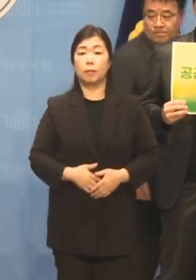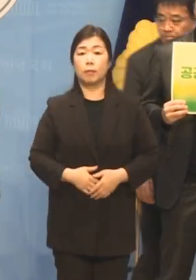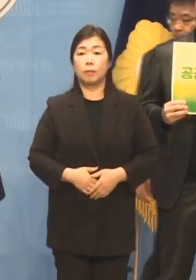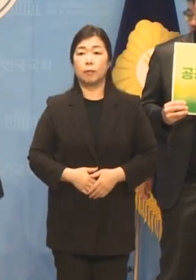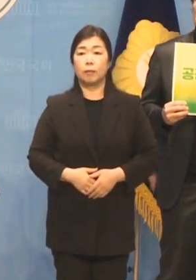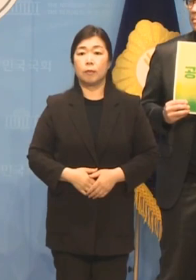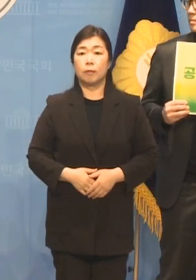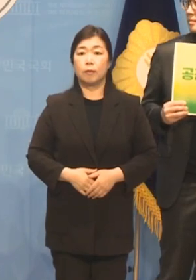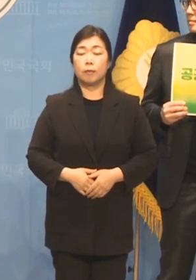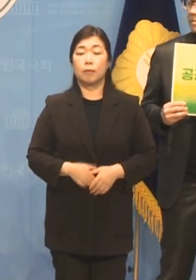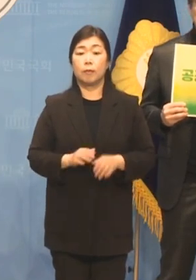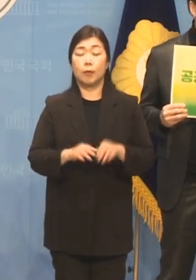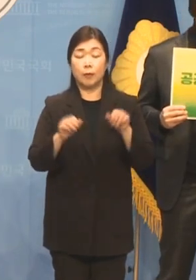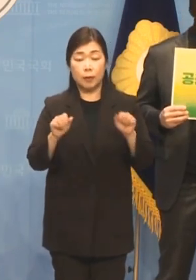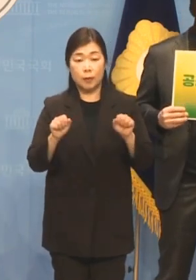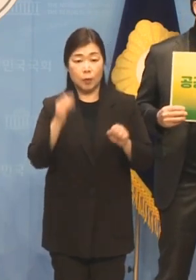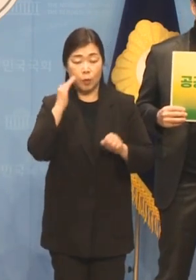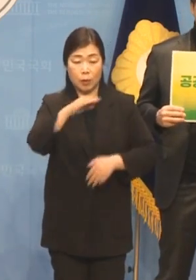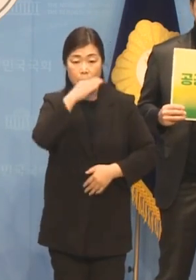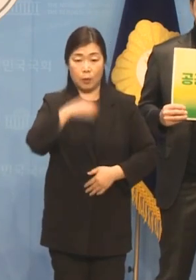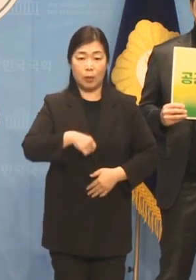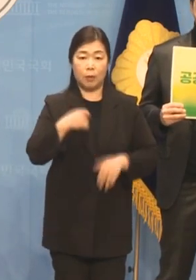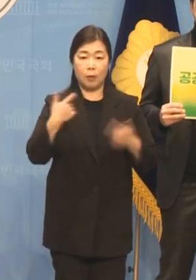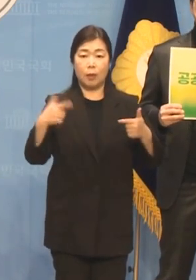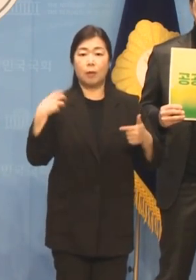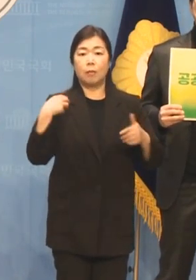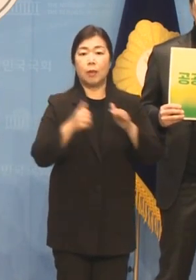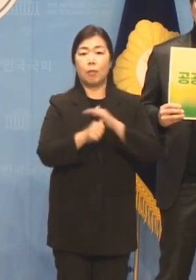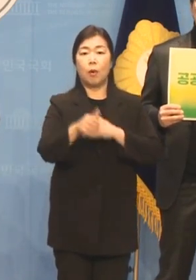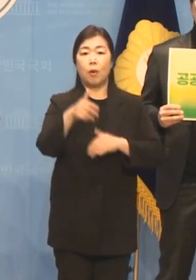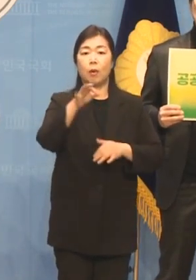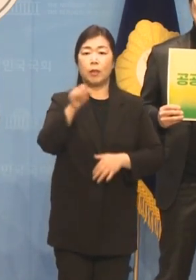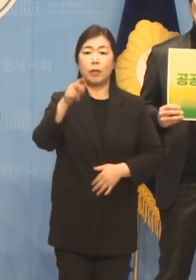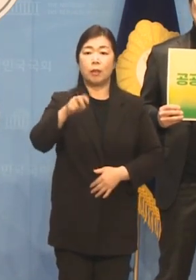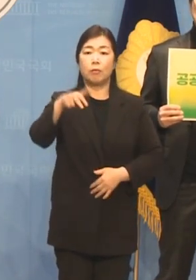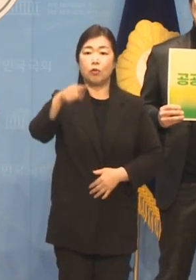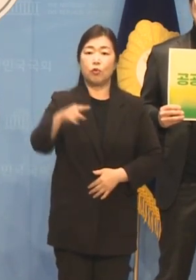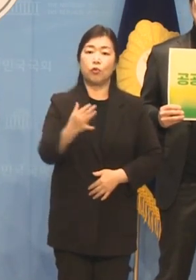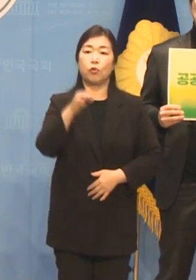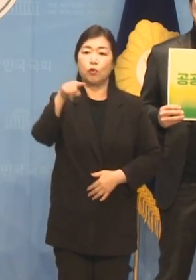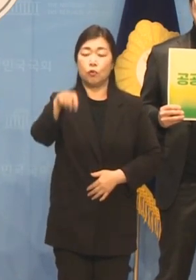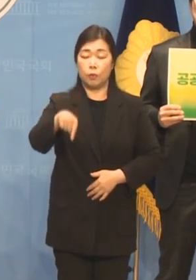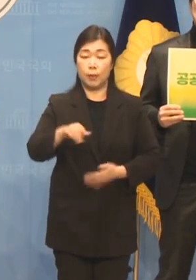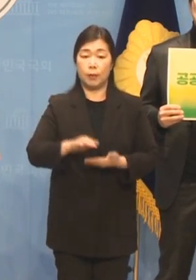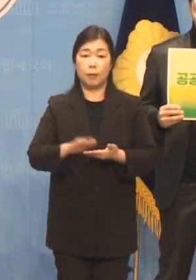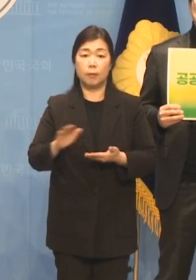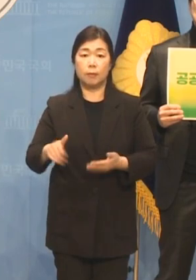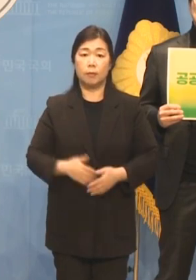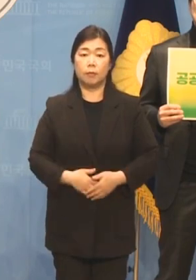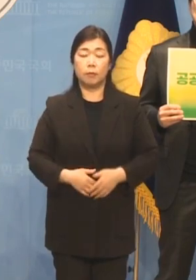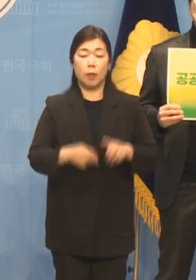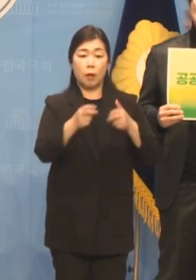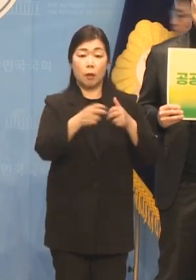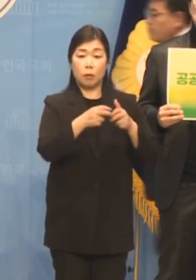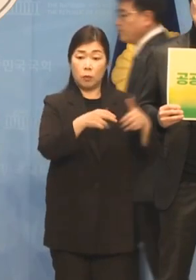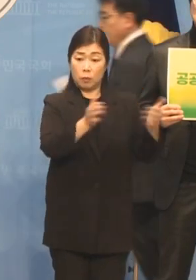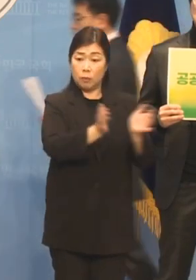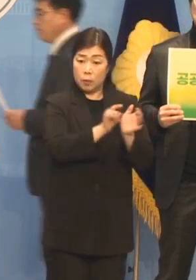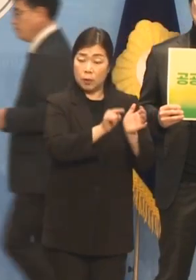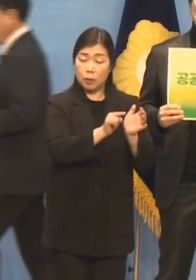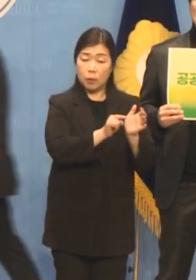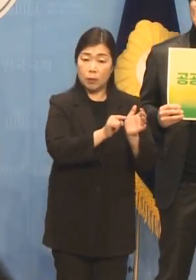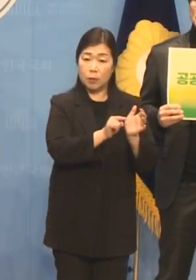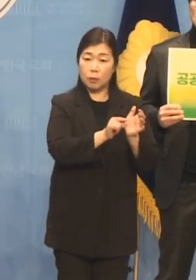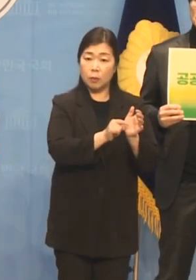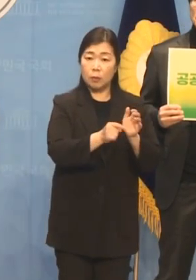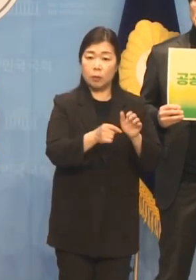네, 안녕하세요. 녹색정의당 상임대표 김준우입니다. 의료계 집단 진료 거부 사태가